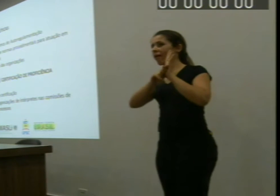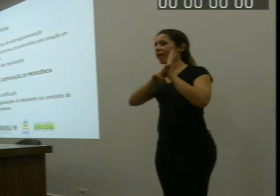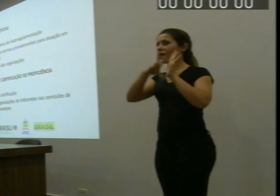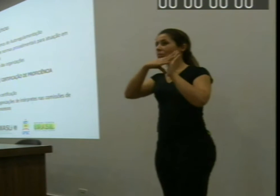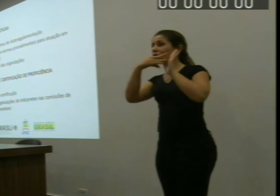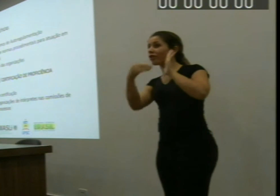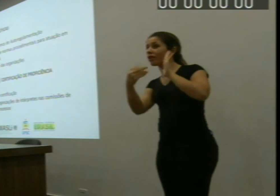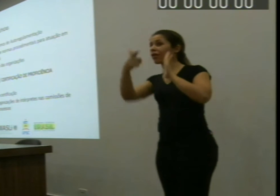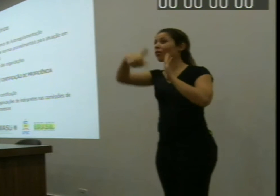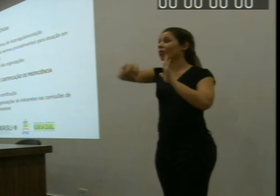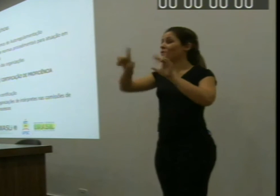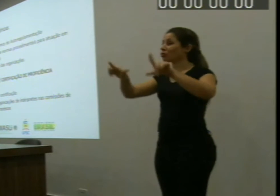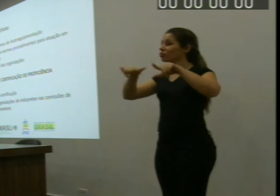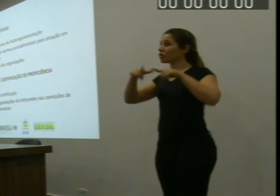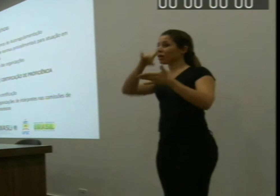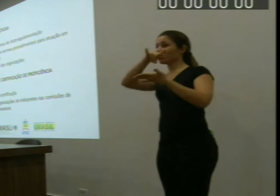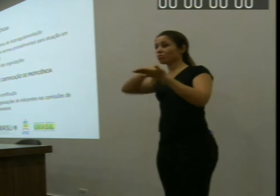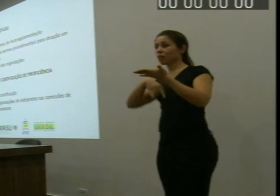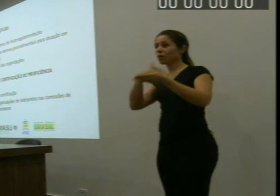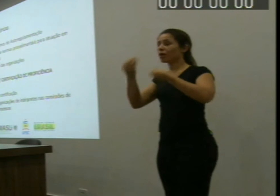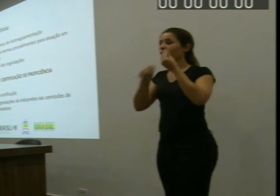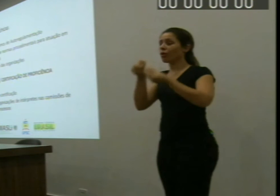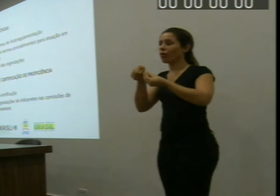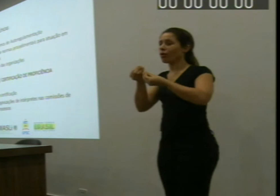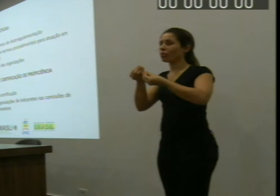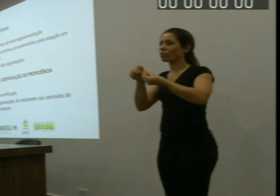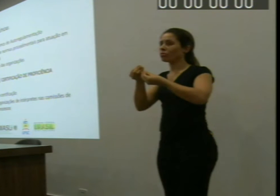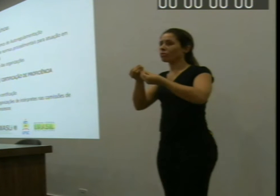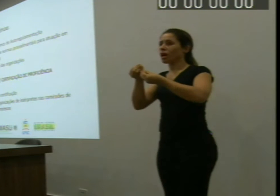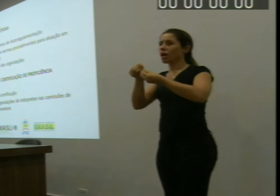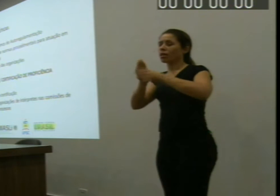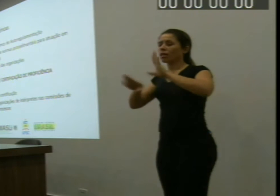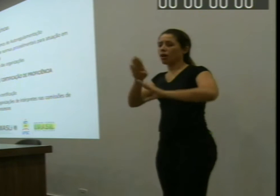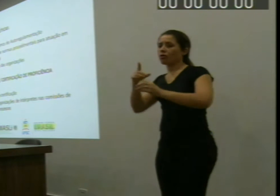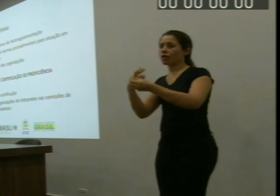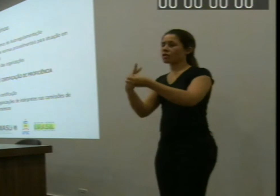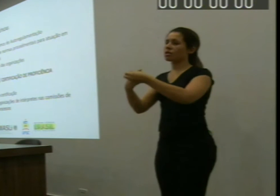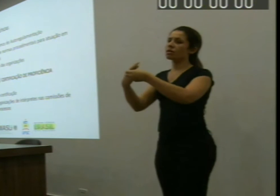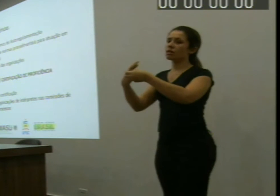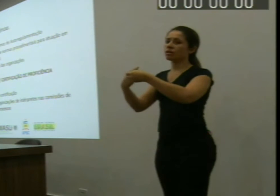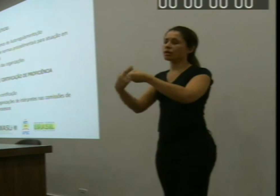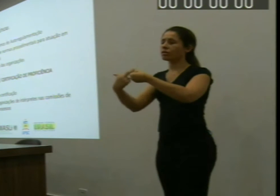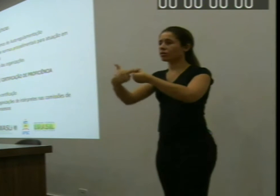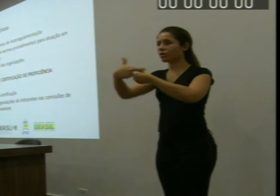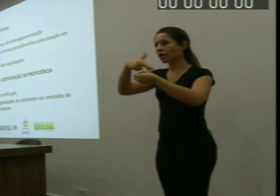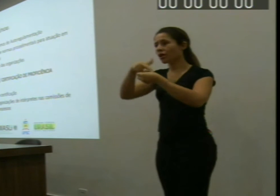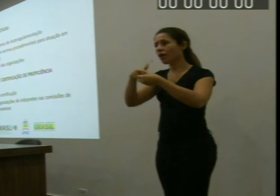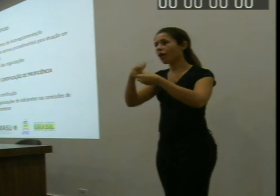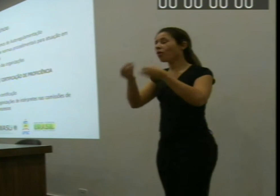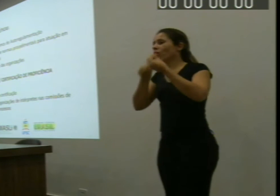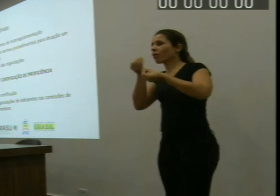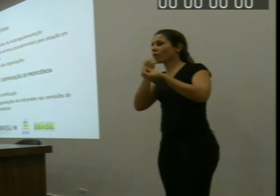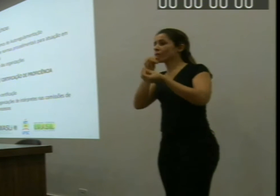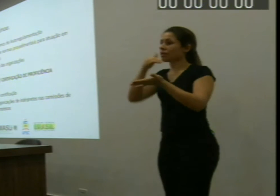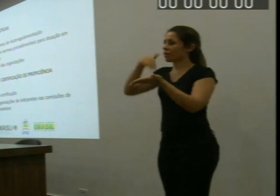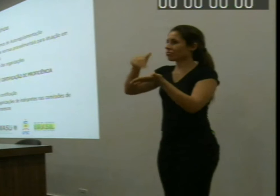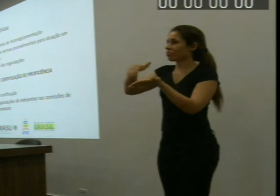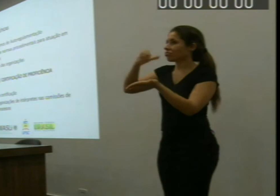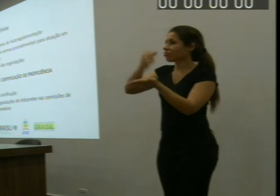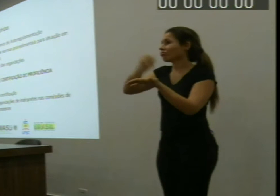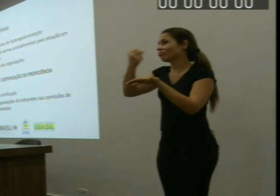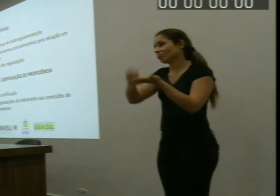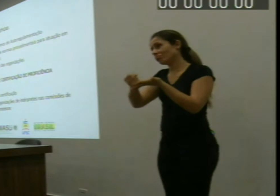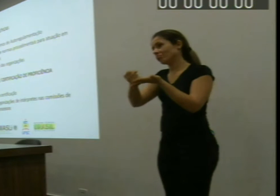modelo de certificação Regional reconhecido validado pela secretaria de educação por exemplo que tem